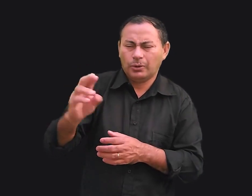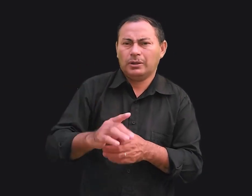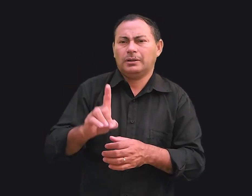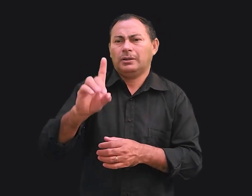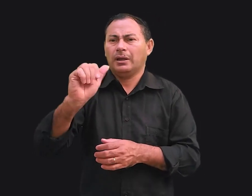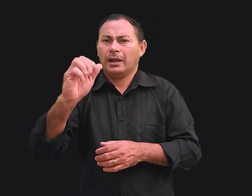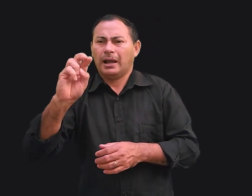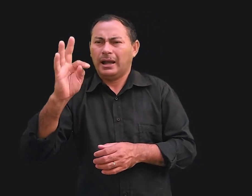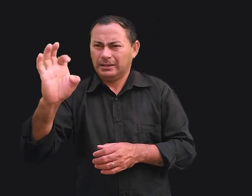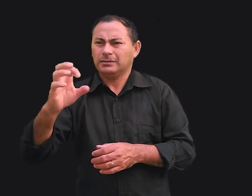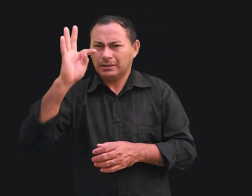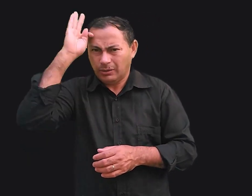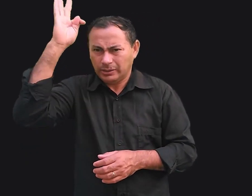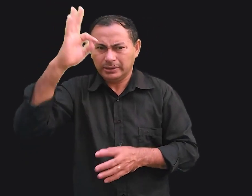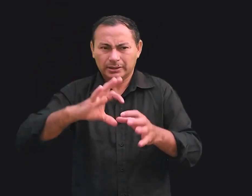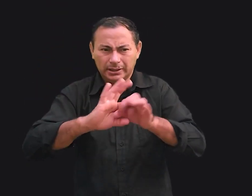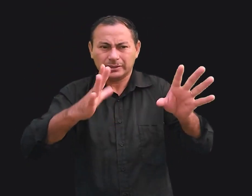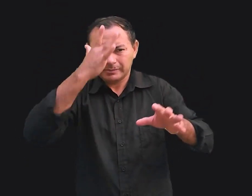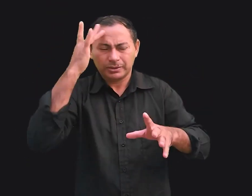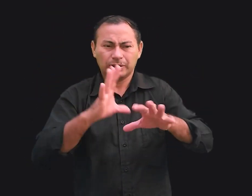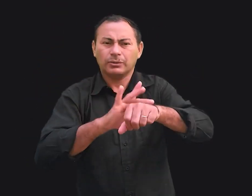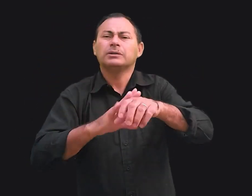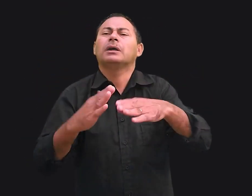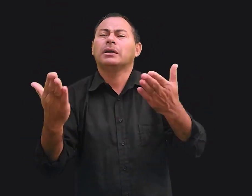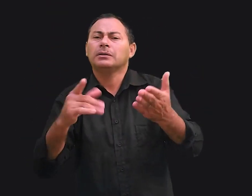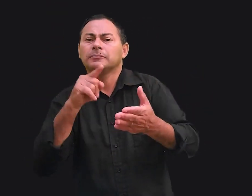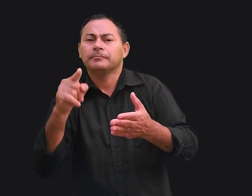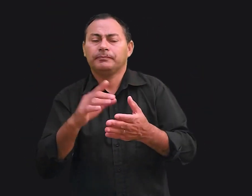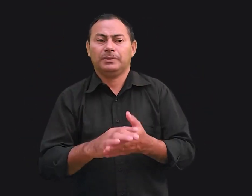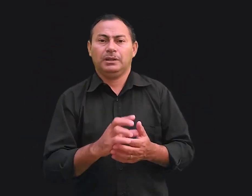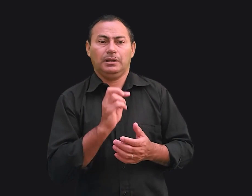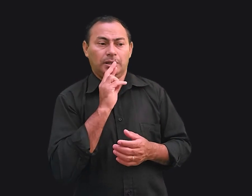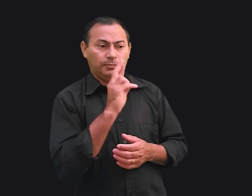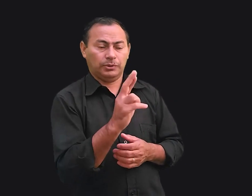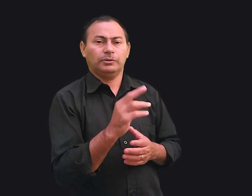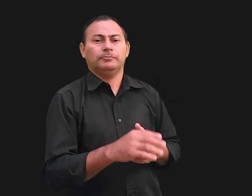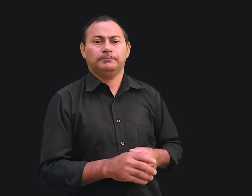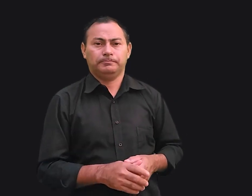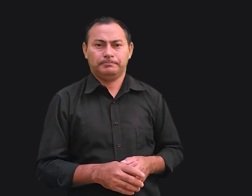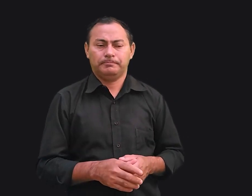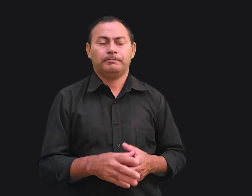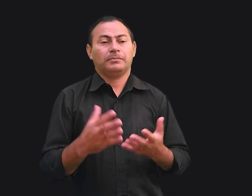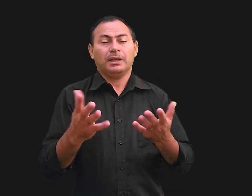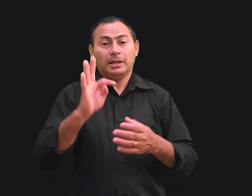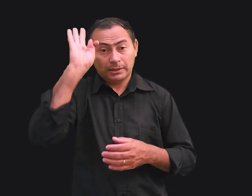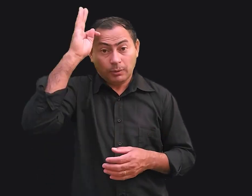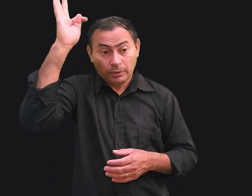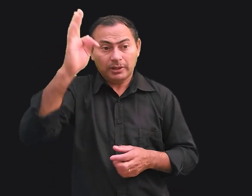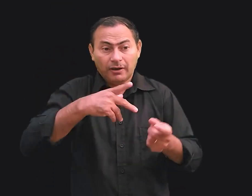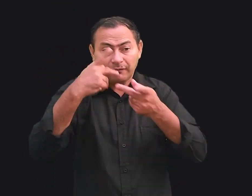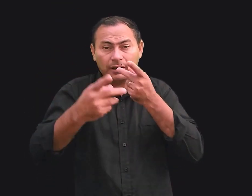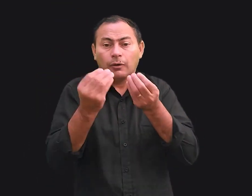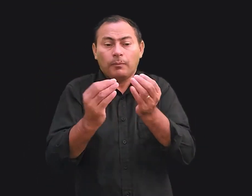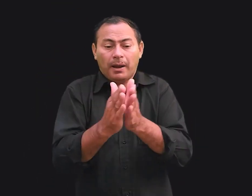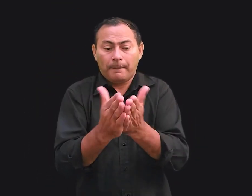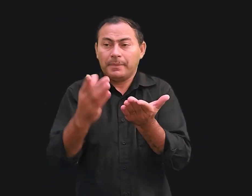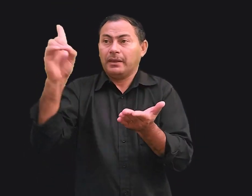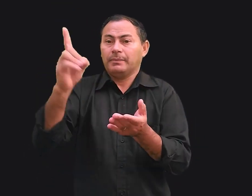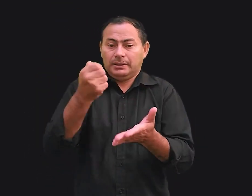Que teologia é essa que deixa as pessoas doentes, hein? E ele respondeu: É essa teologia que diz como a Bíblia ensina que